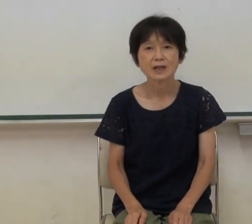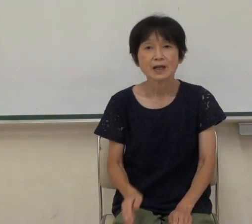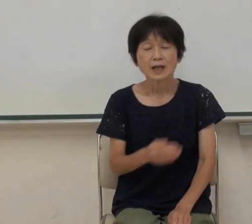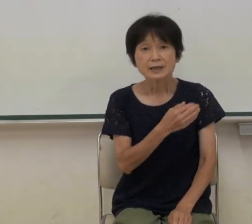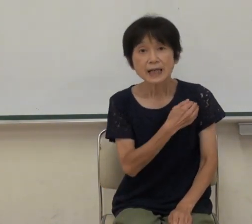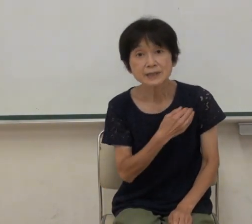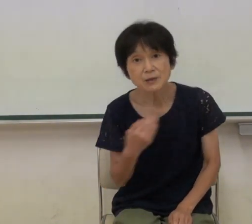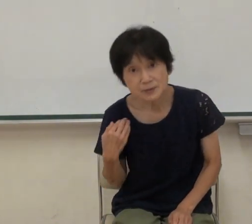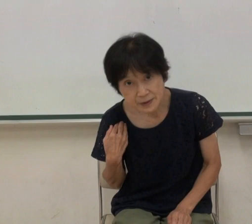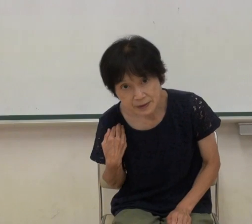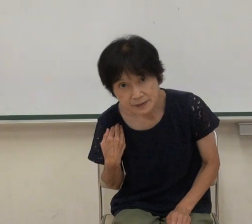大丈夫？